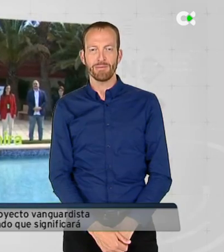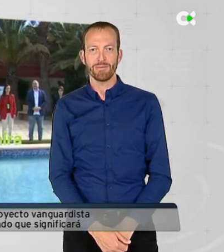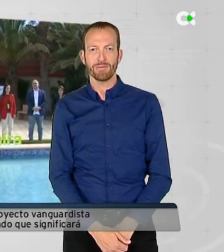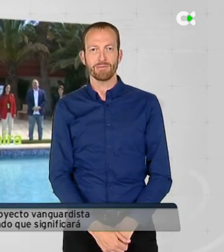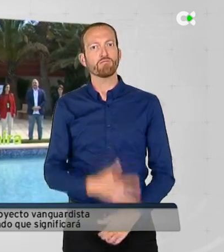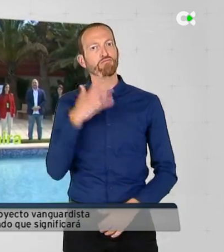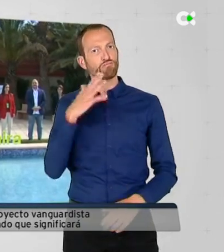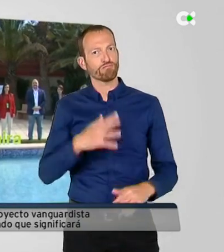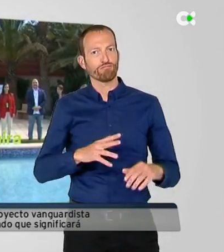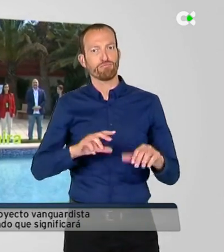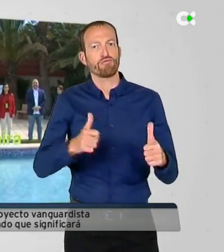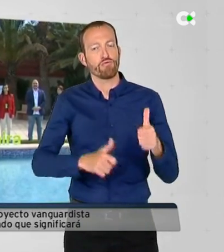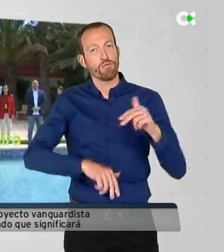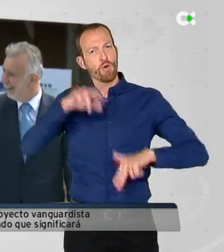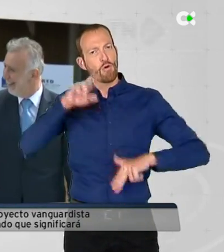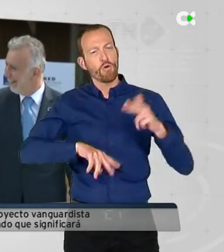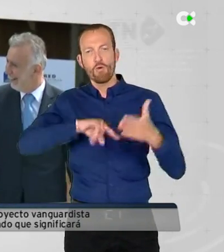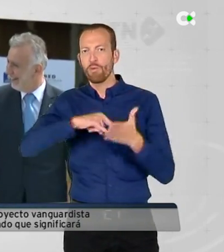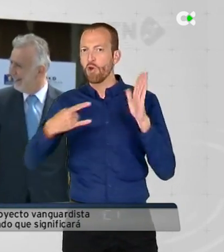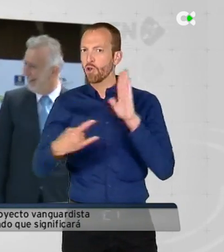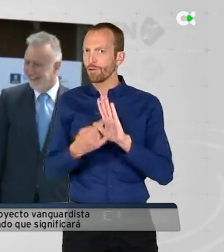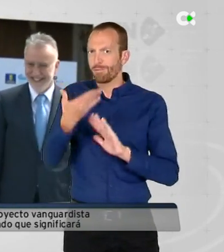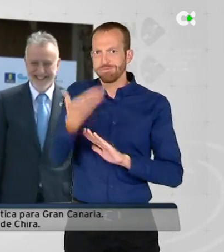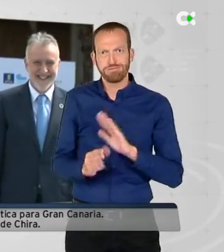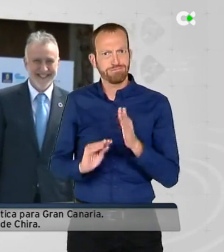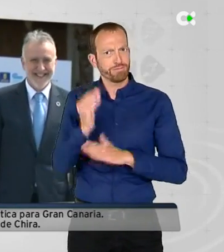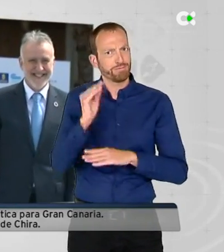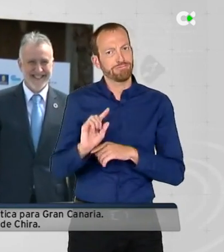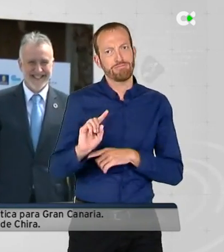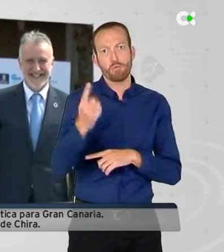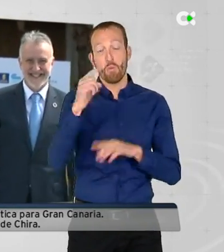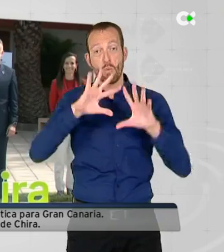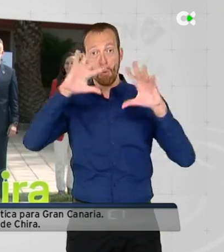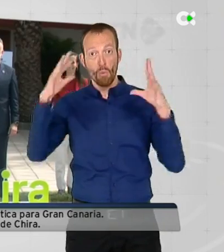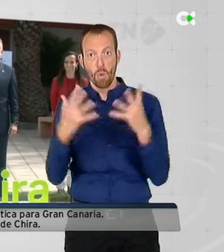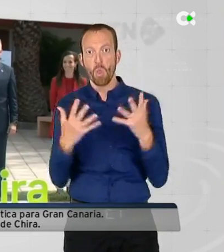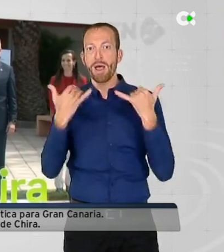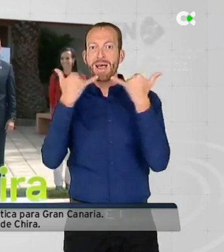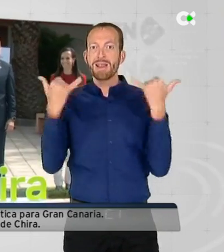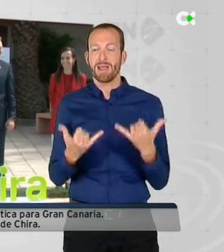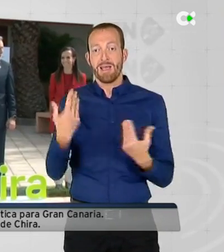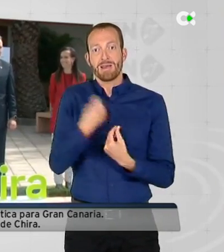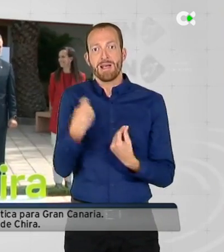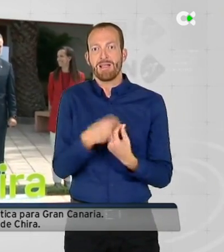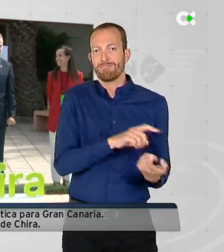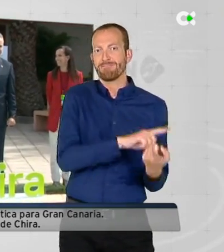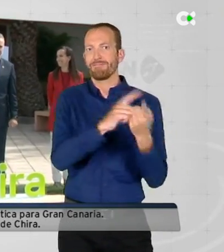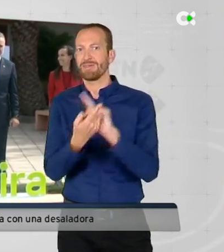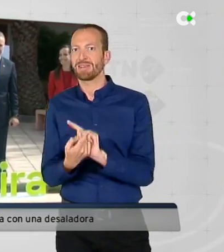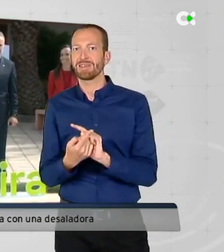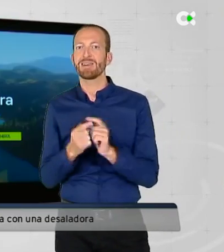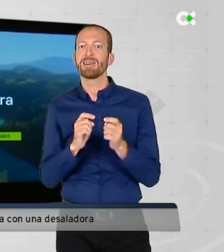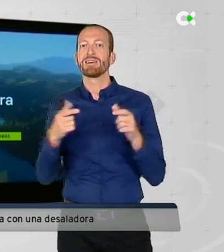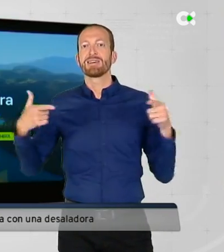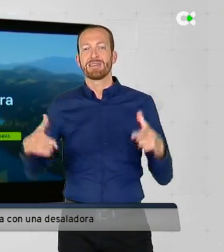Hecha a andar un proyecto vanguardista y único en el mundo que significará una revolución energética para Gran Canaria, el Salto de Chira. Hoy